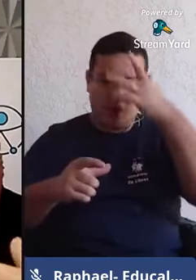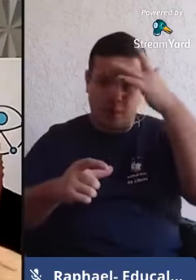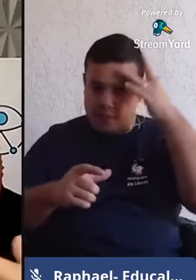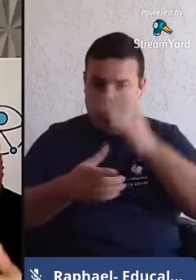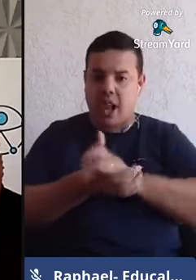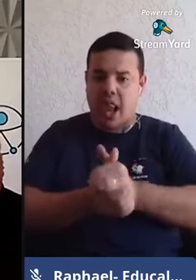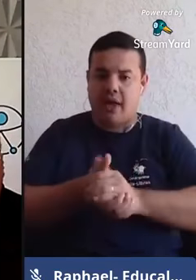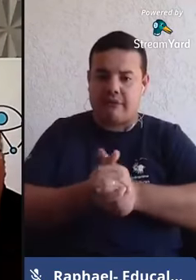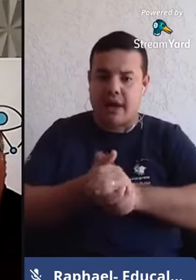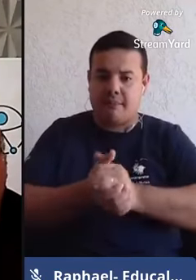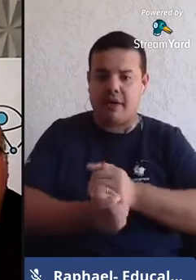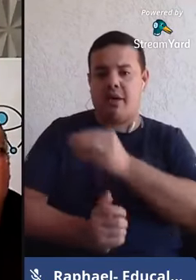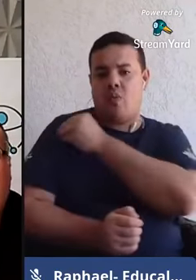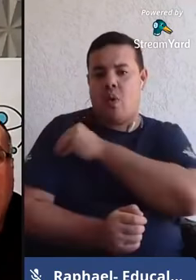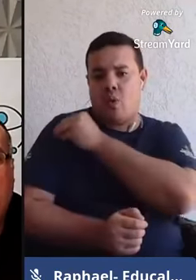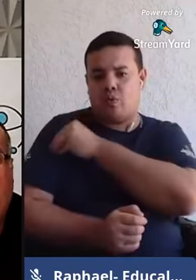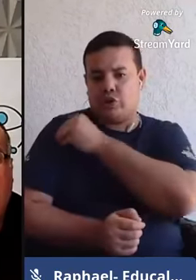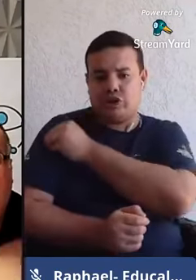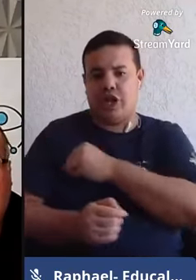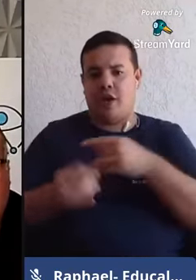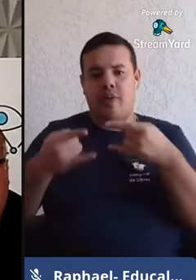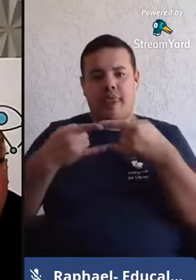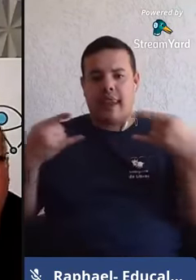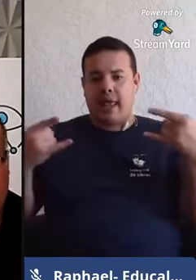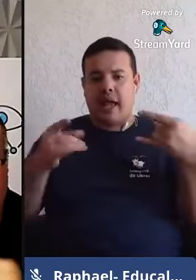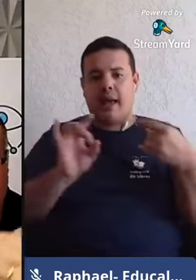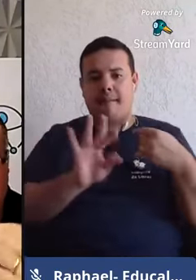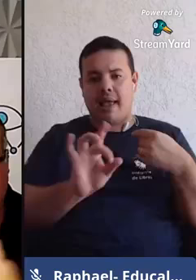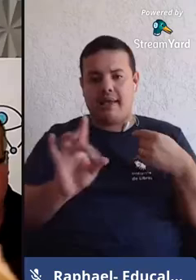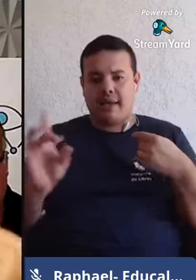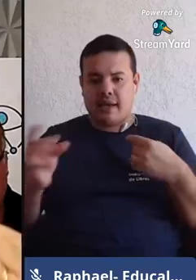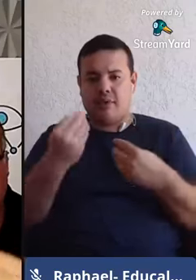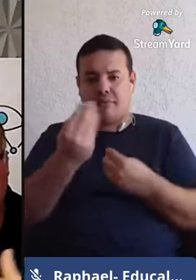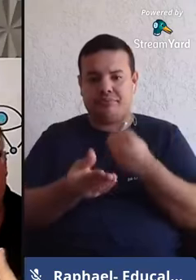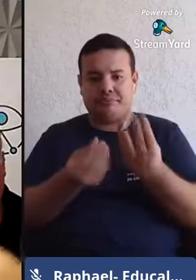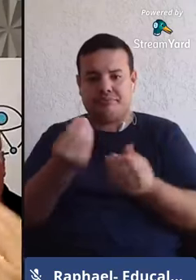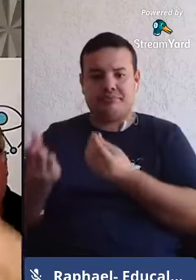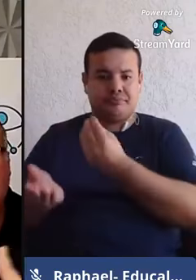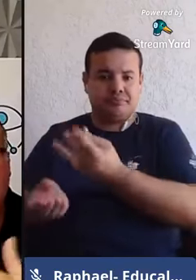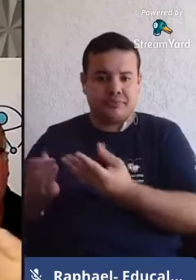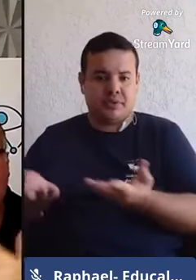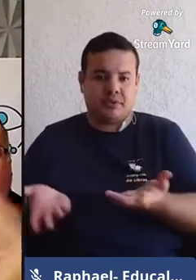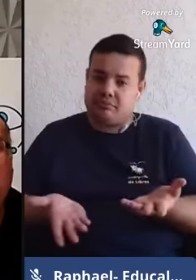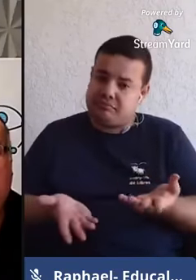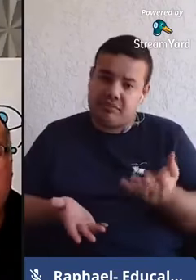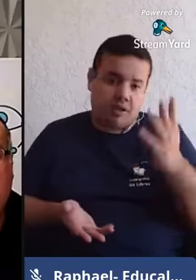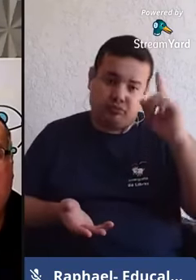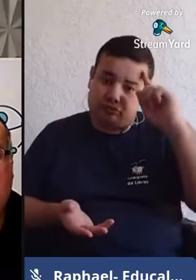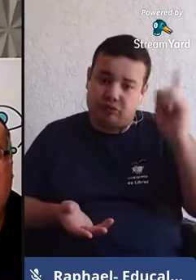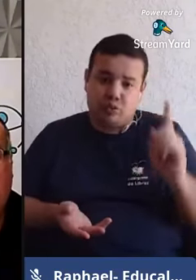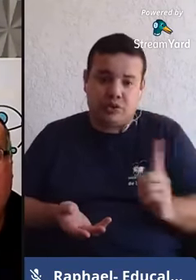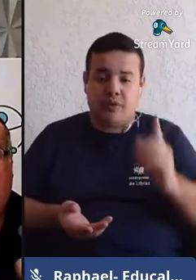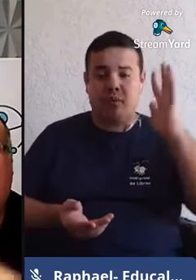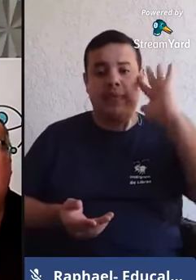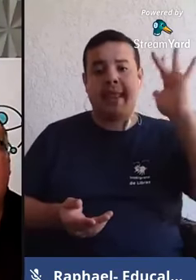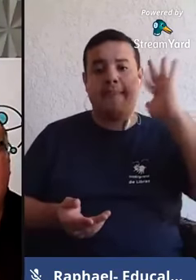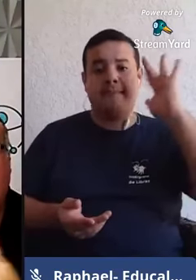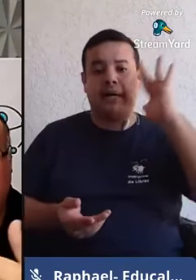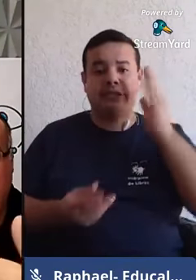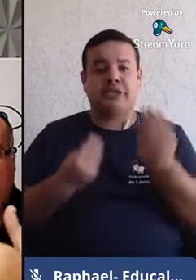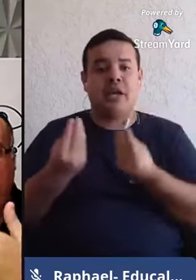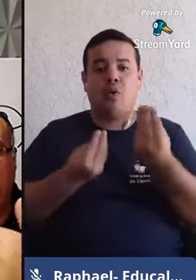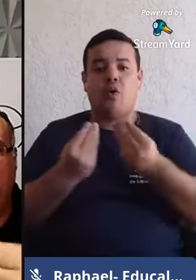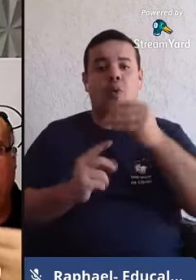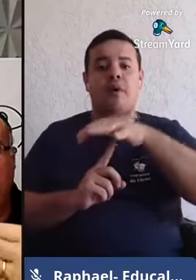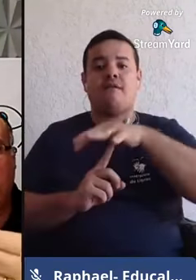sei. Entregar uma máscara de presente para cada um que entra na feira. A gente vai ter que imaginar um outro tipo de feira. Será que a gente vai